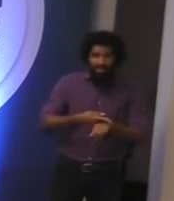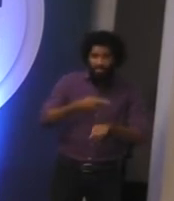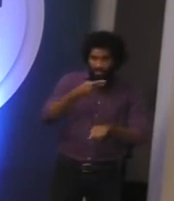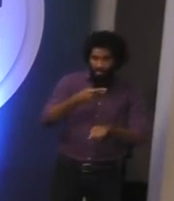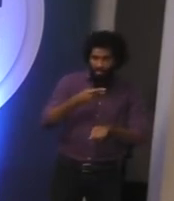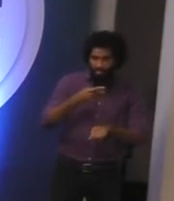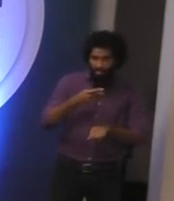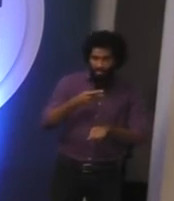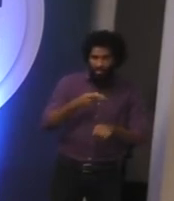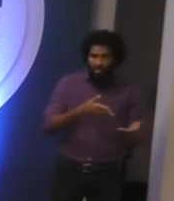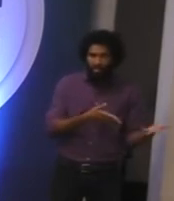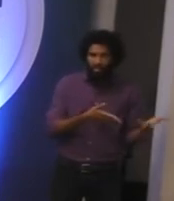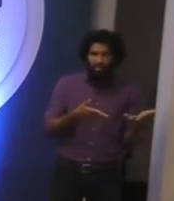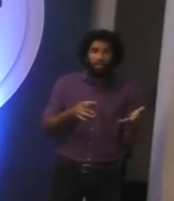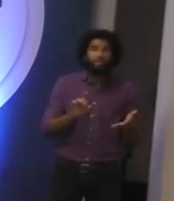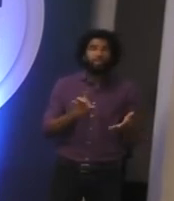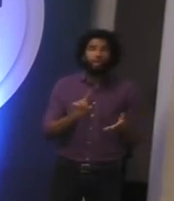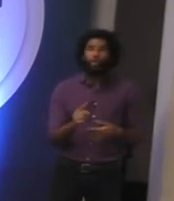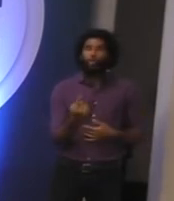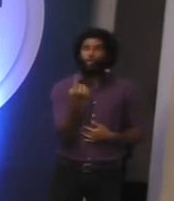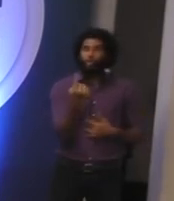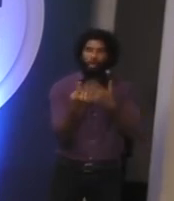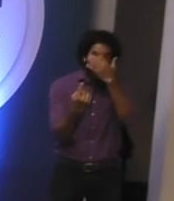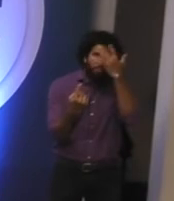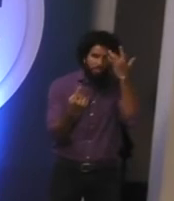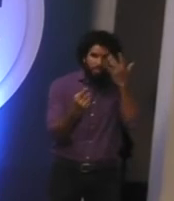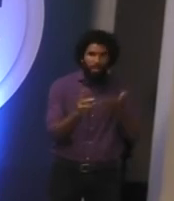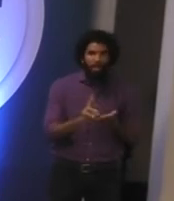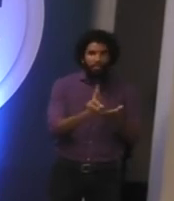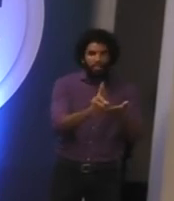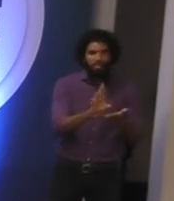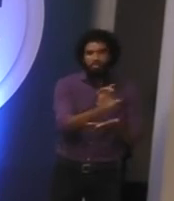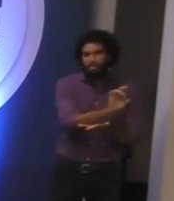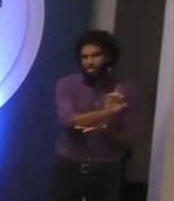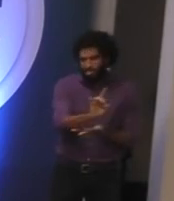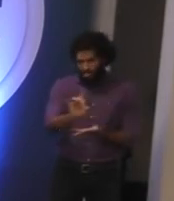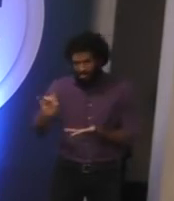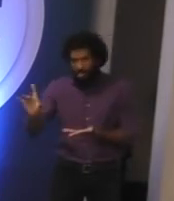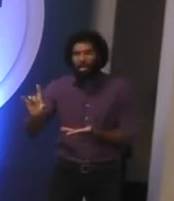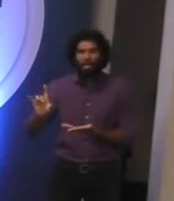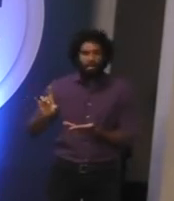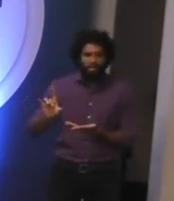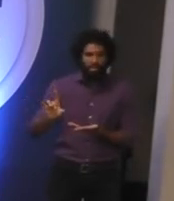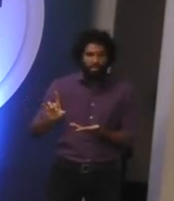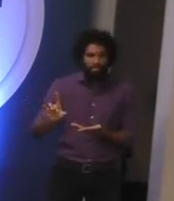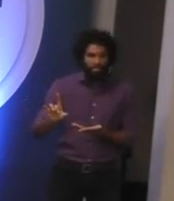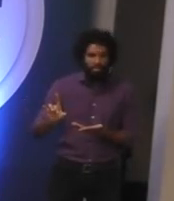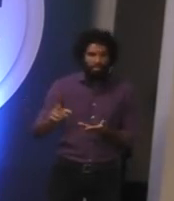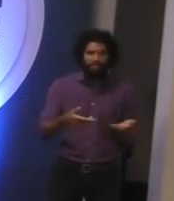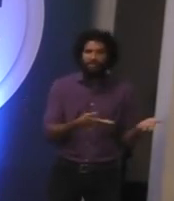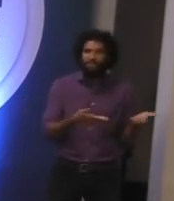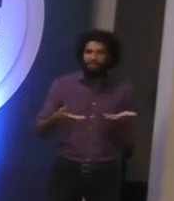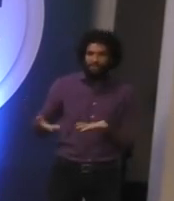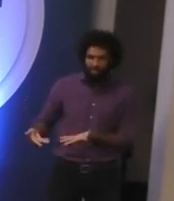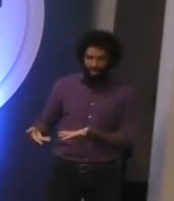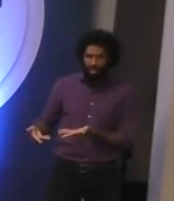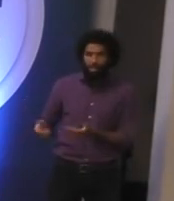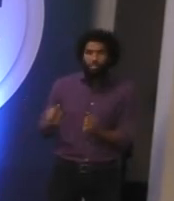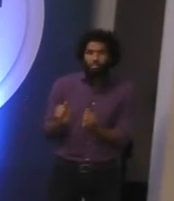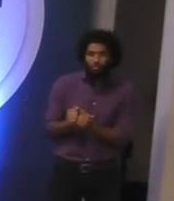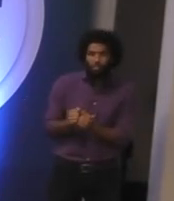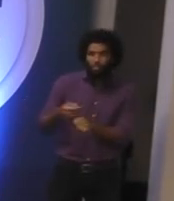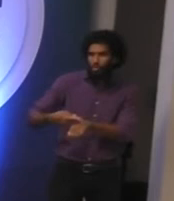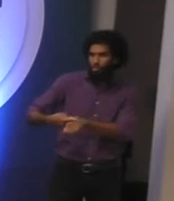diretora, os representantes de cada distribuidora permissionária que venceu nesta tarde, venham ao palco, podem trazer os troféus